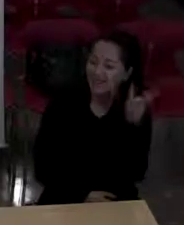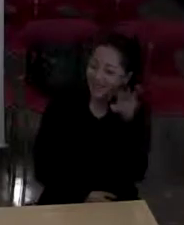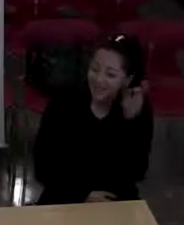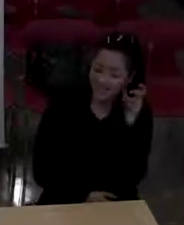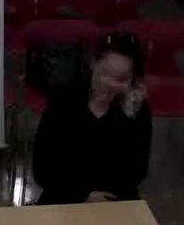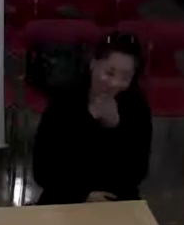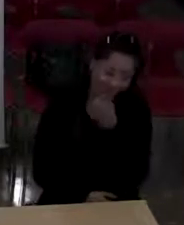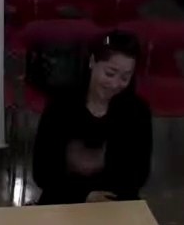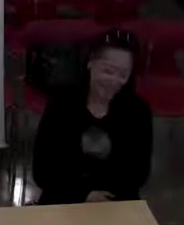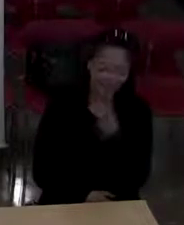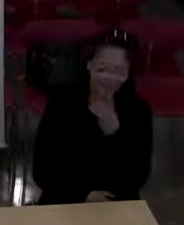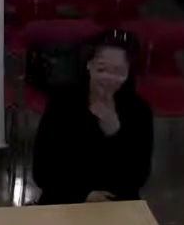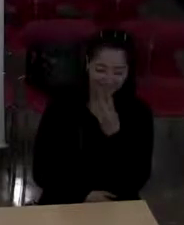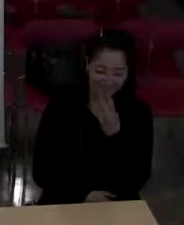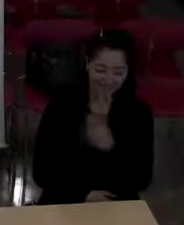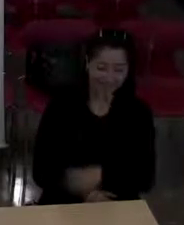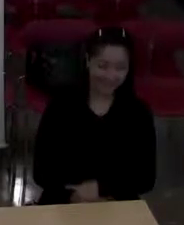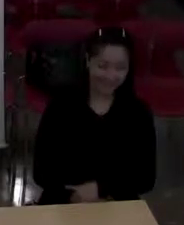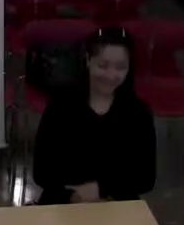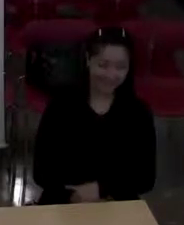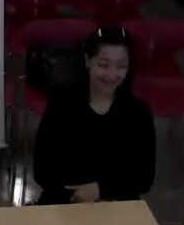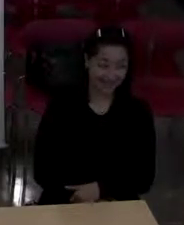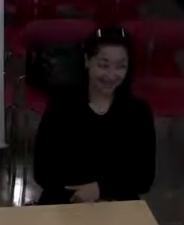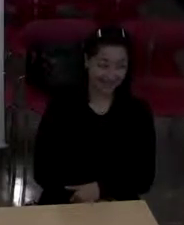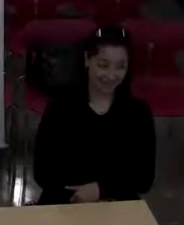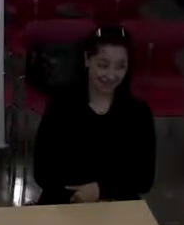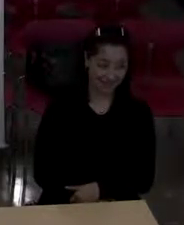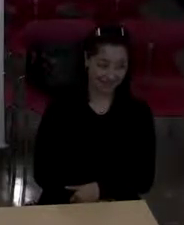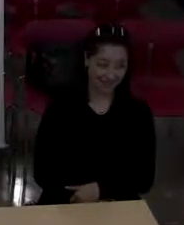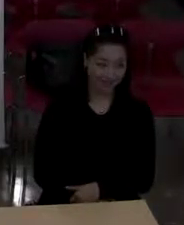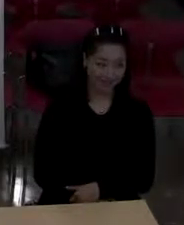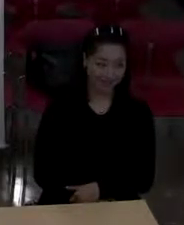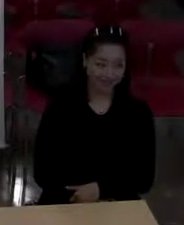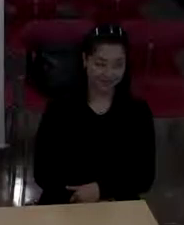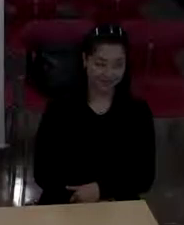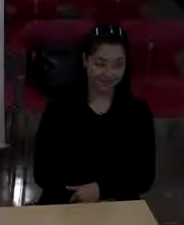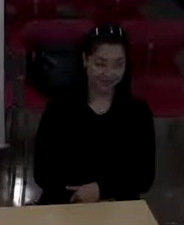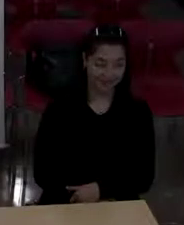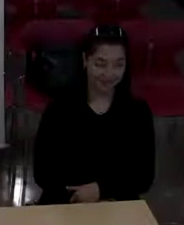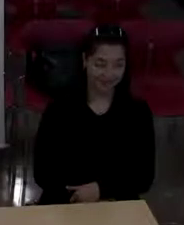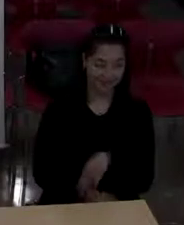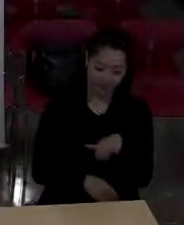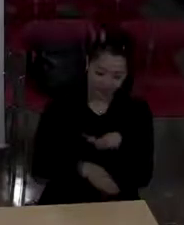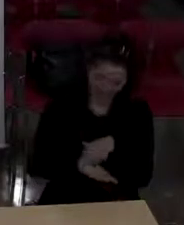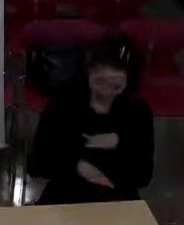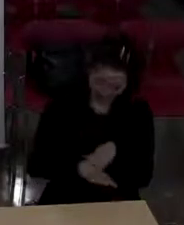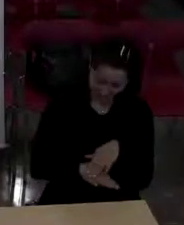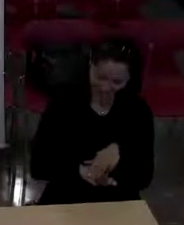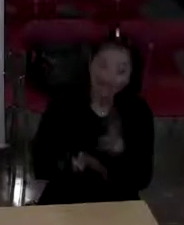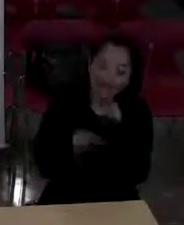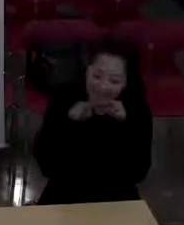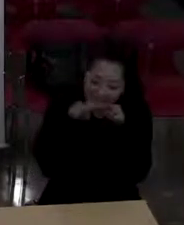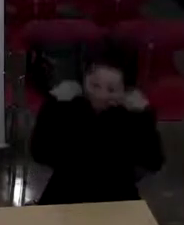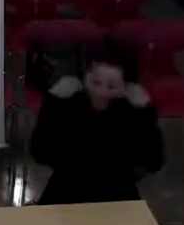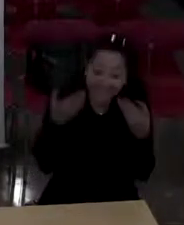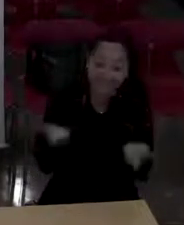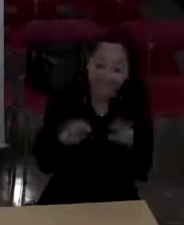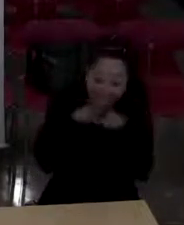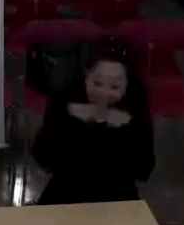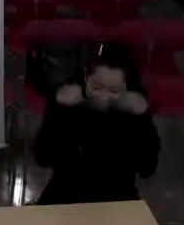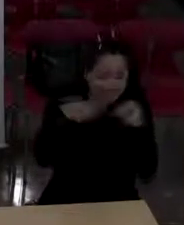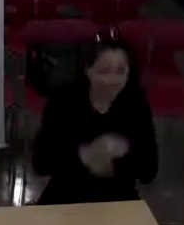Hija mía, preciosa. Ya, oye, Isidora, ¿Una sonrisa? una sonrisita